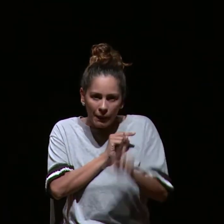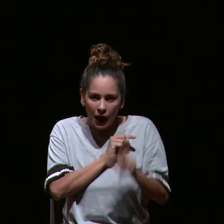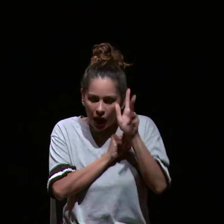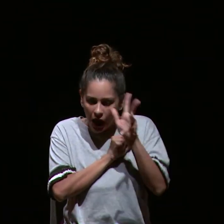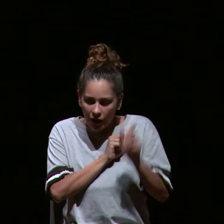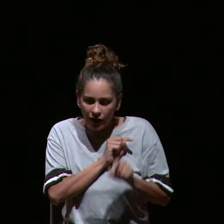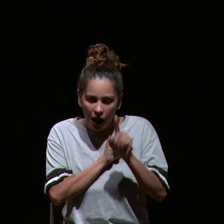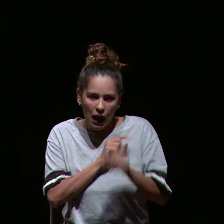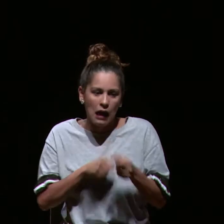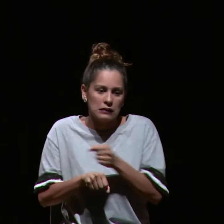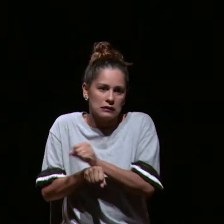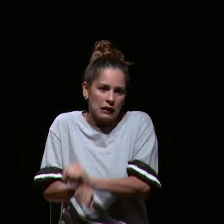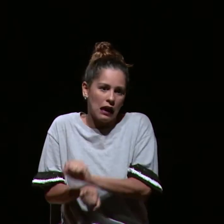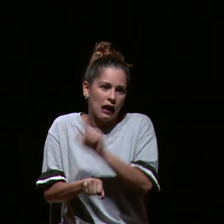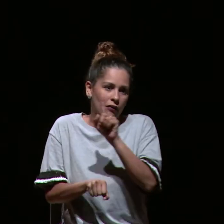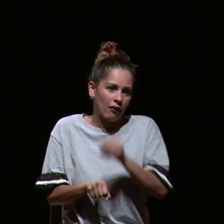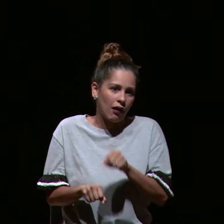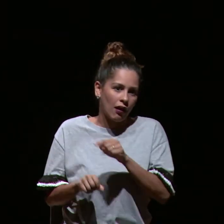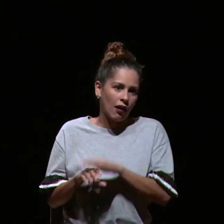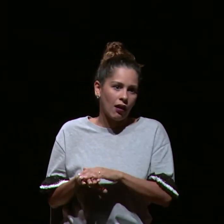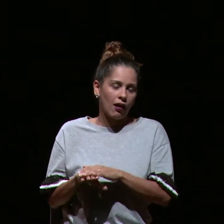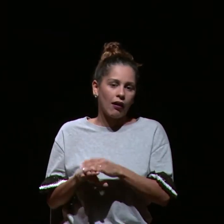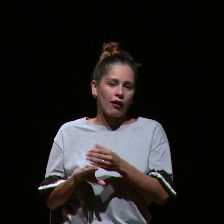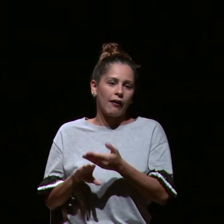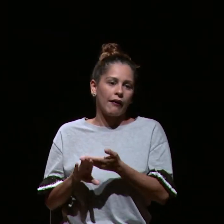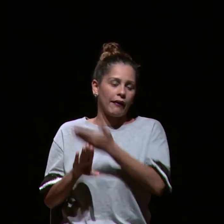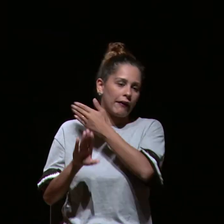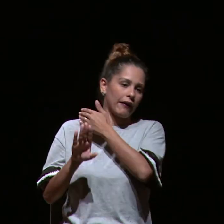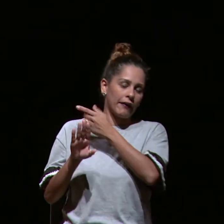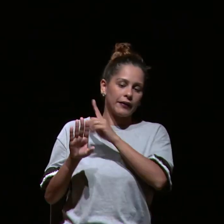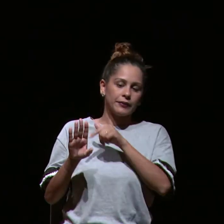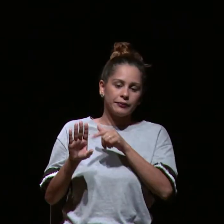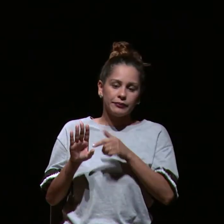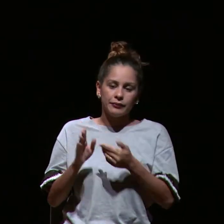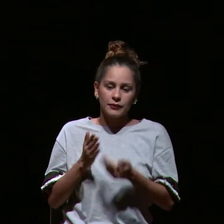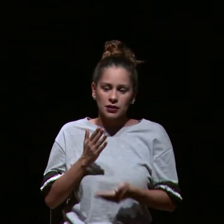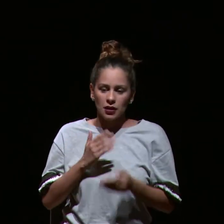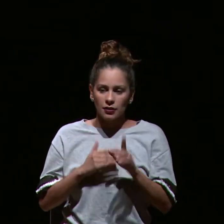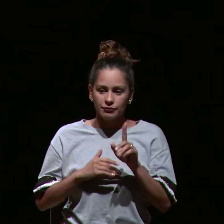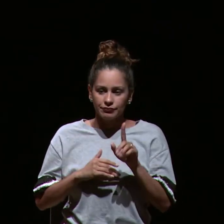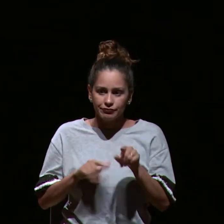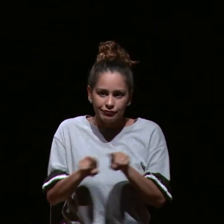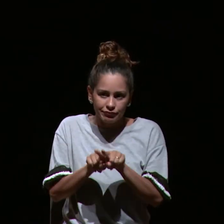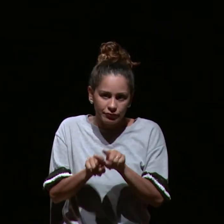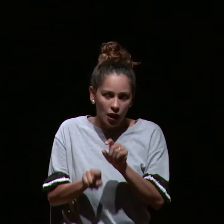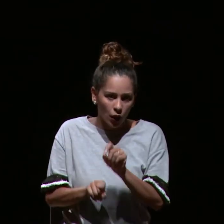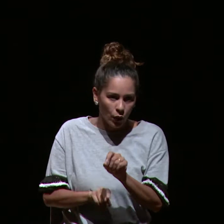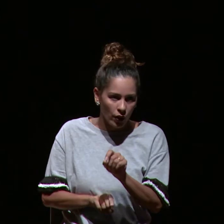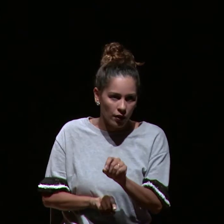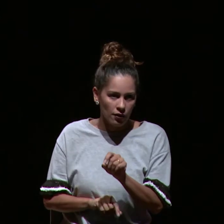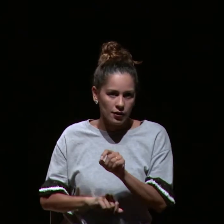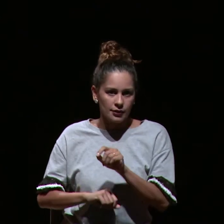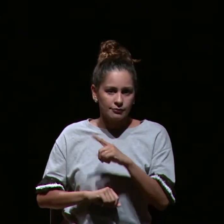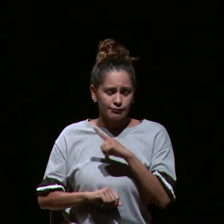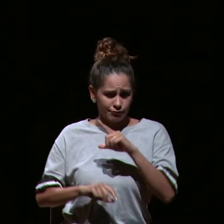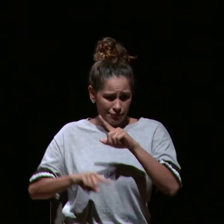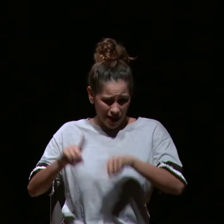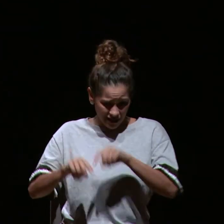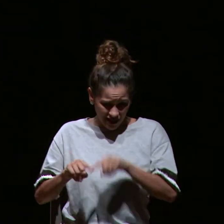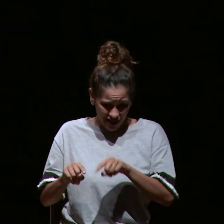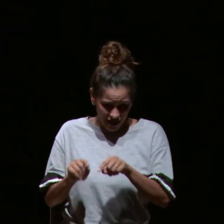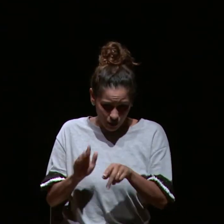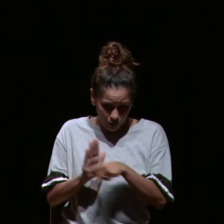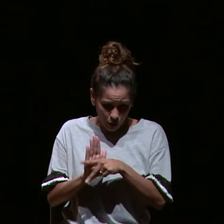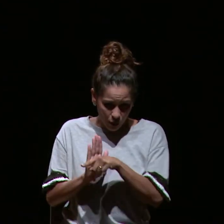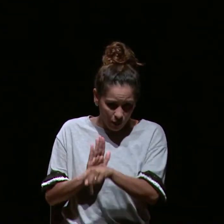primitivos, formou-se tanto no bojo destas demandas por materiais didáticos e materiais de apoio destinados a professores, quanto